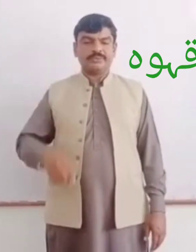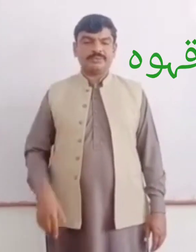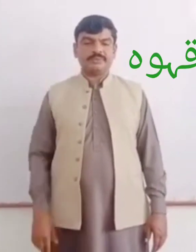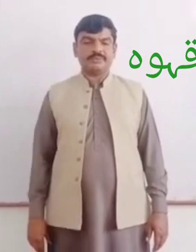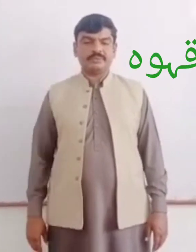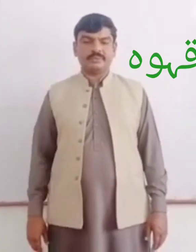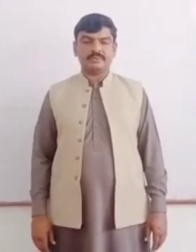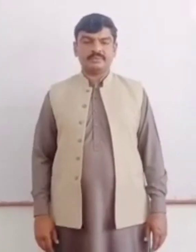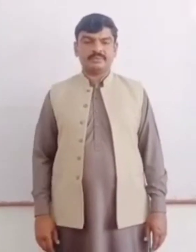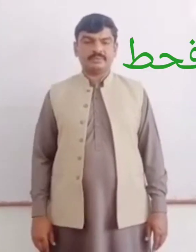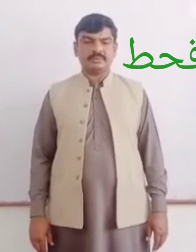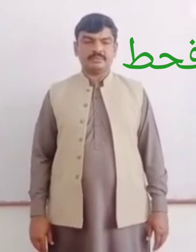कहत,